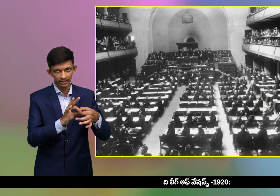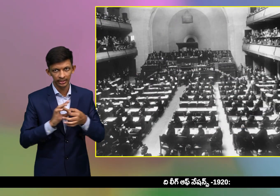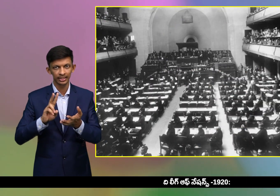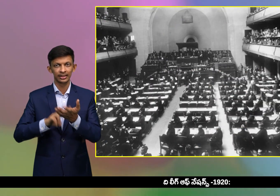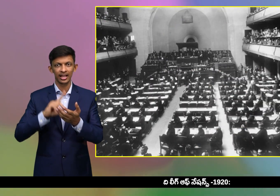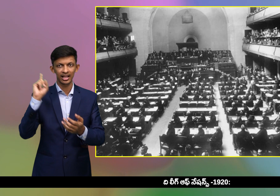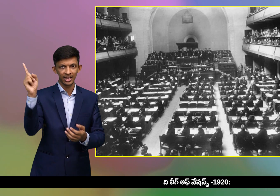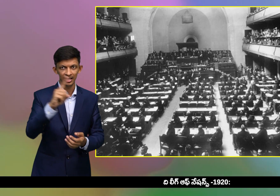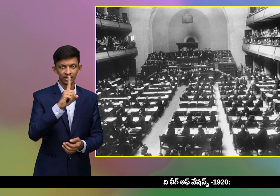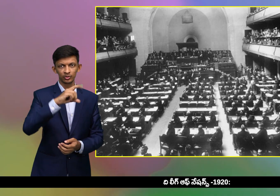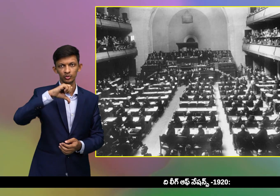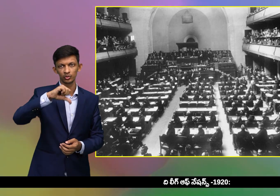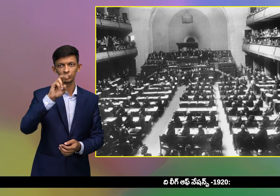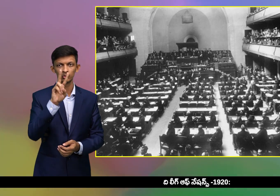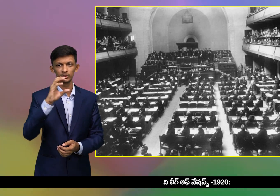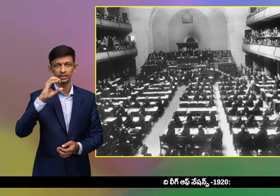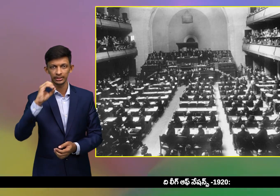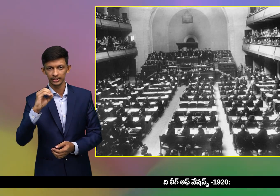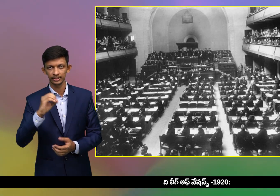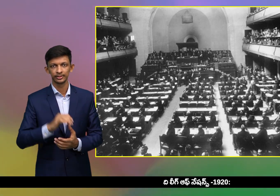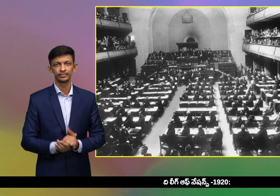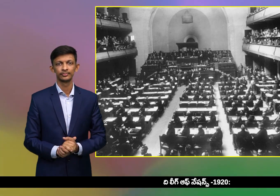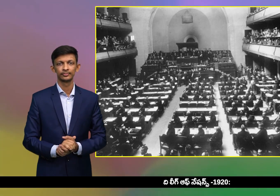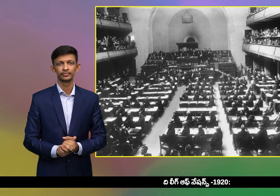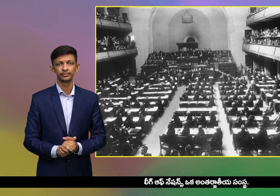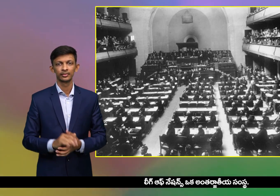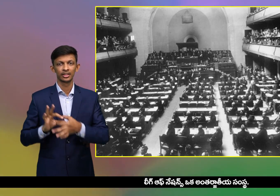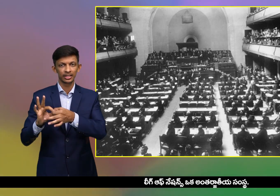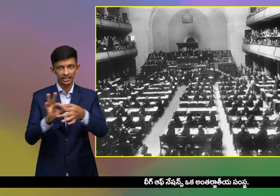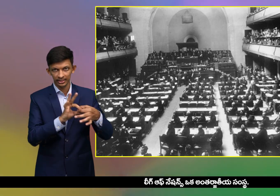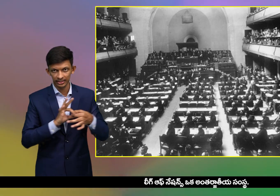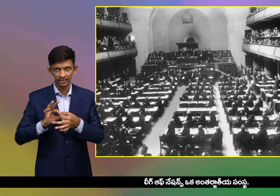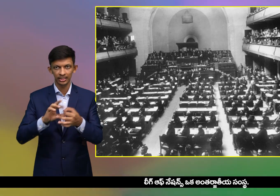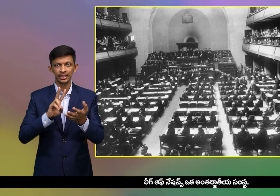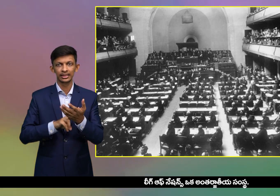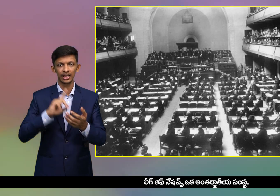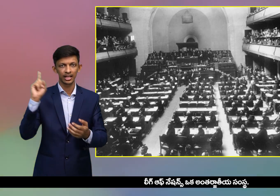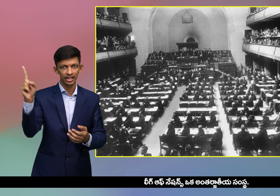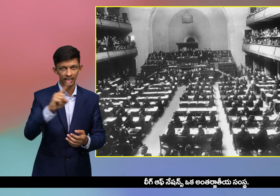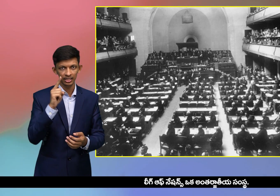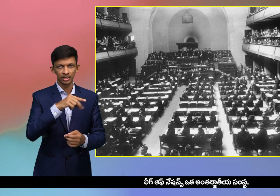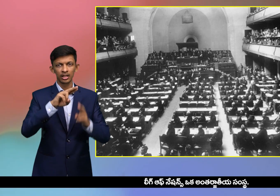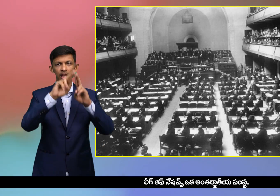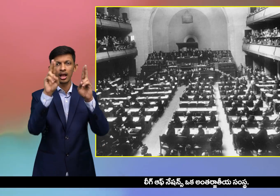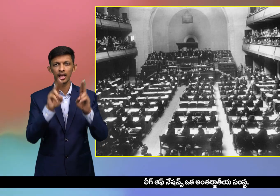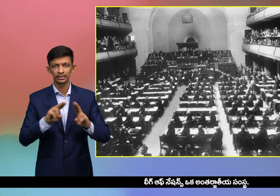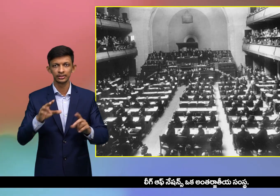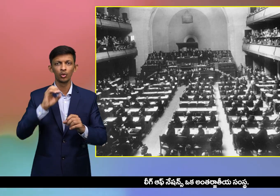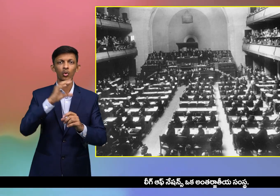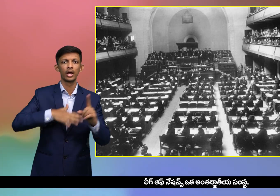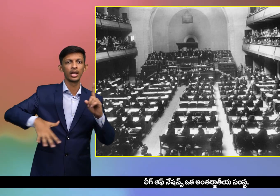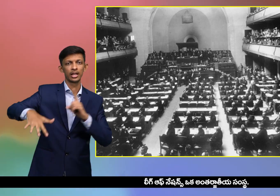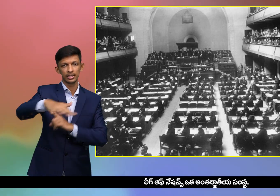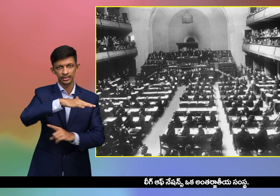ది లీగ్ ఆఫ్ నేషన్స్ 1920. లీగ్ ఆఫ్ నేషన్స్ ఒక అంతర్జాతీయ సంస్థ.